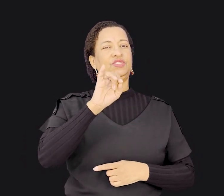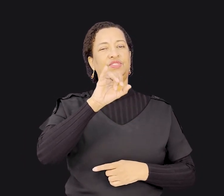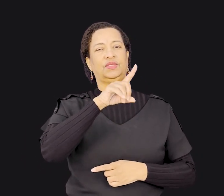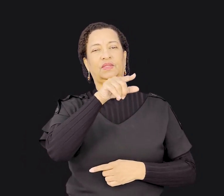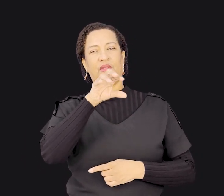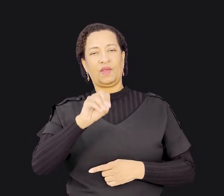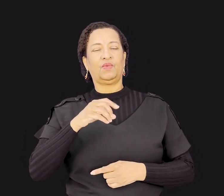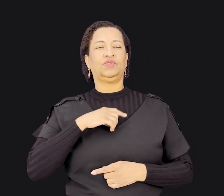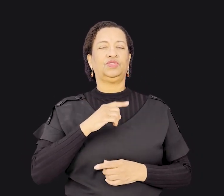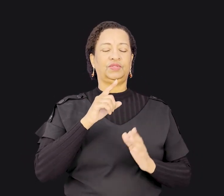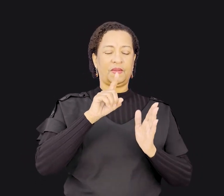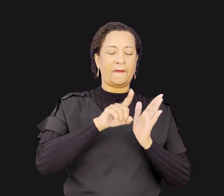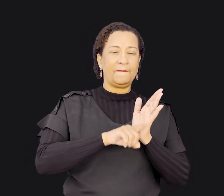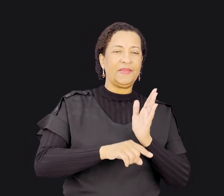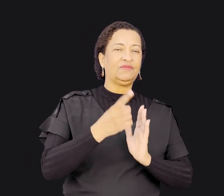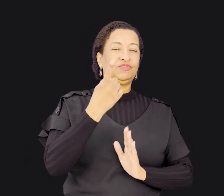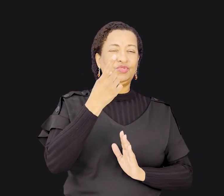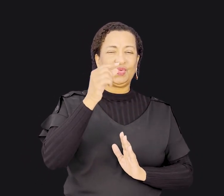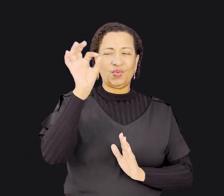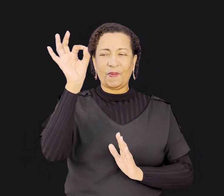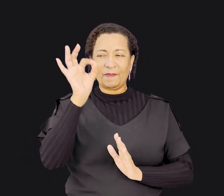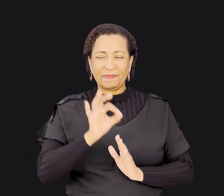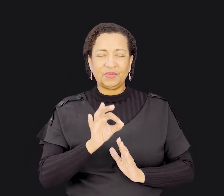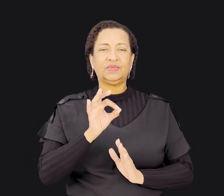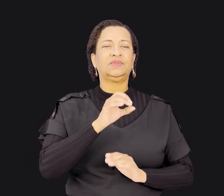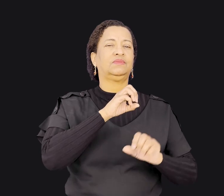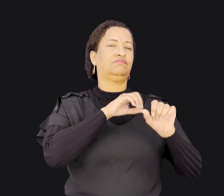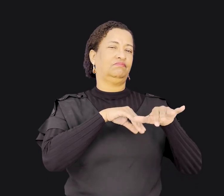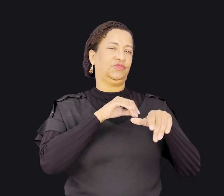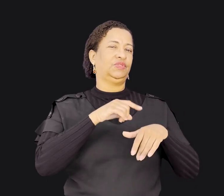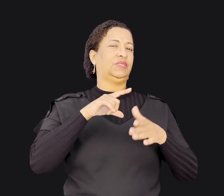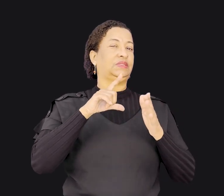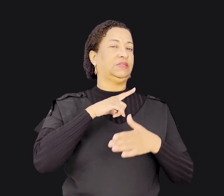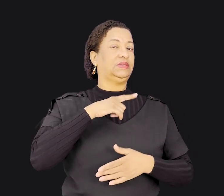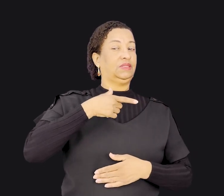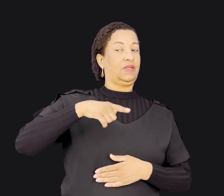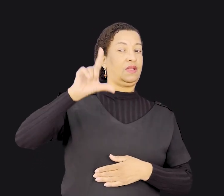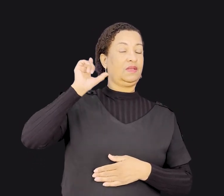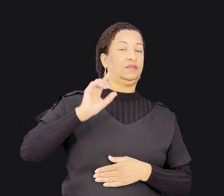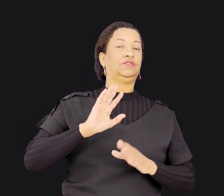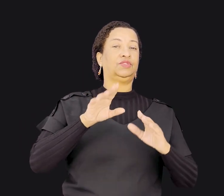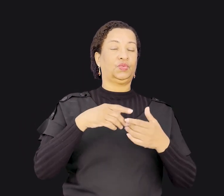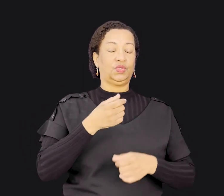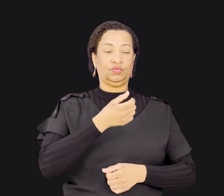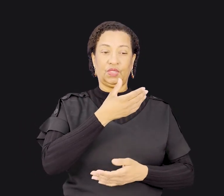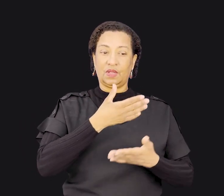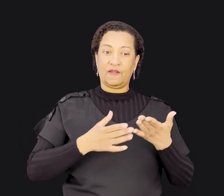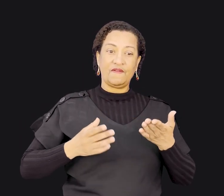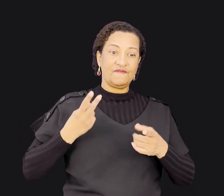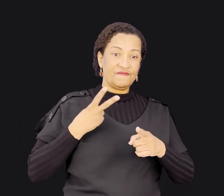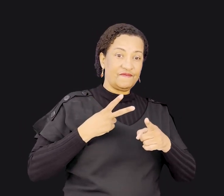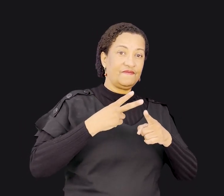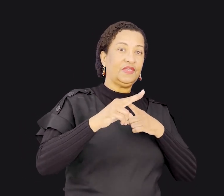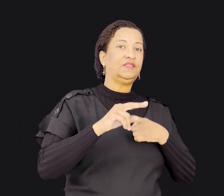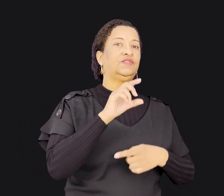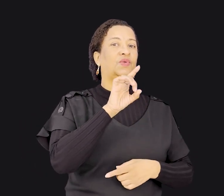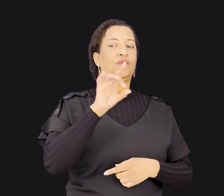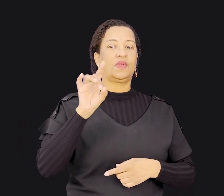do que 1% do número de soldados que tinha antes. Quando Gideão derrotou os midianitas, cada homem mantinha sua posição